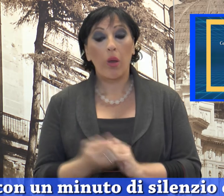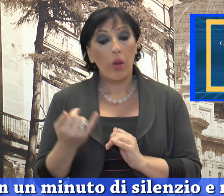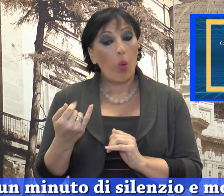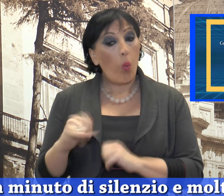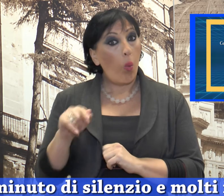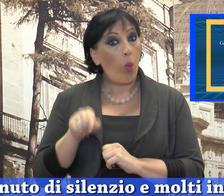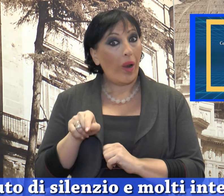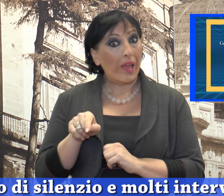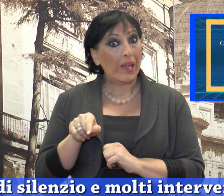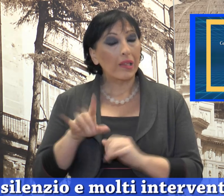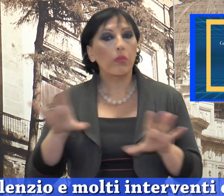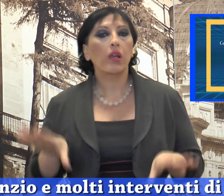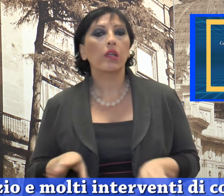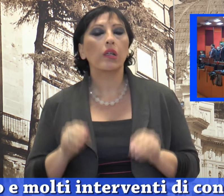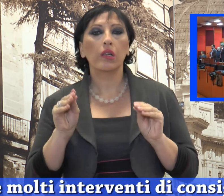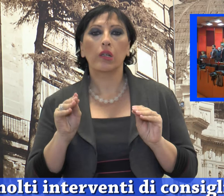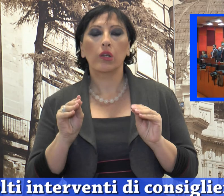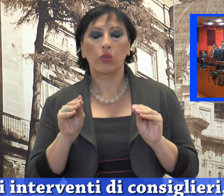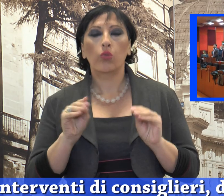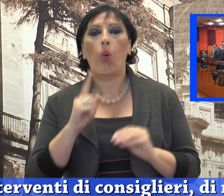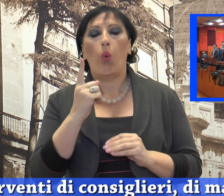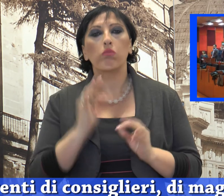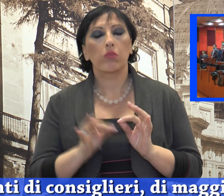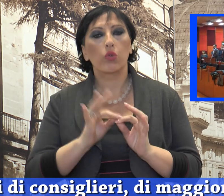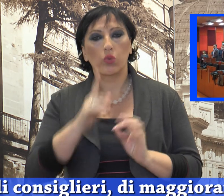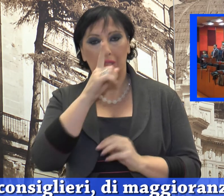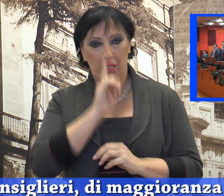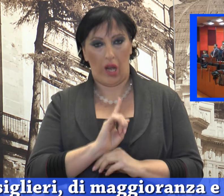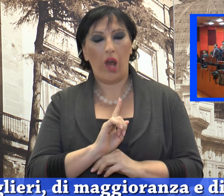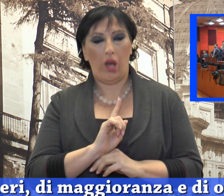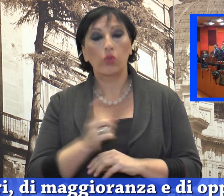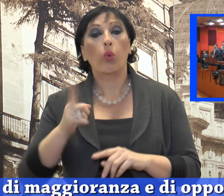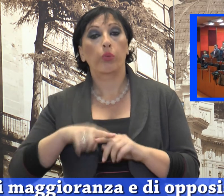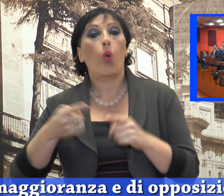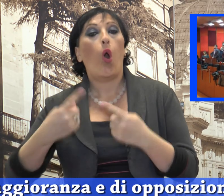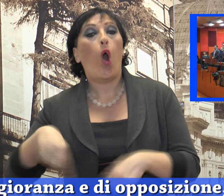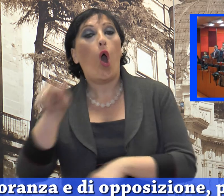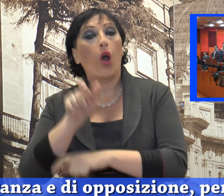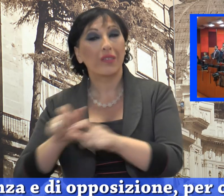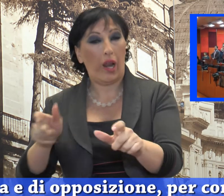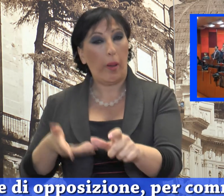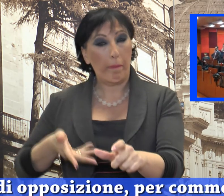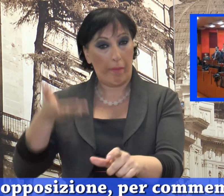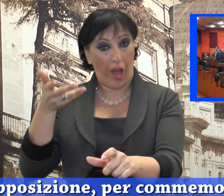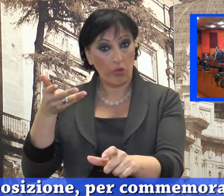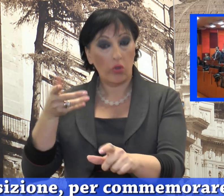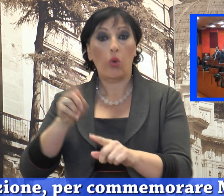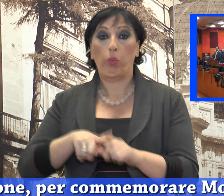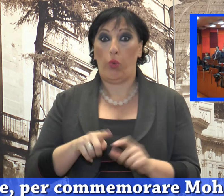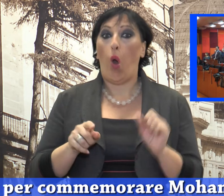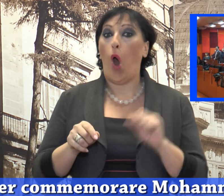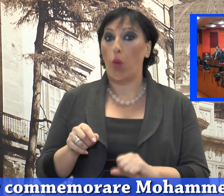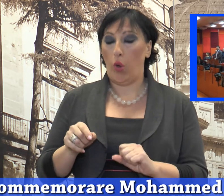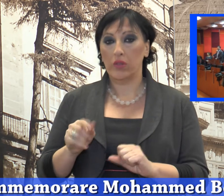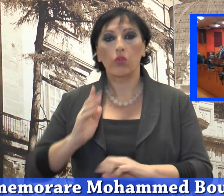Quest'ultima si è aperta con un minuto di silenzio e molti interventi di consiglieri, di maggioranza e di